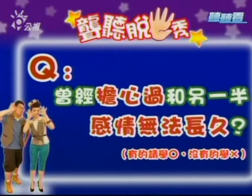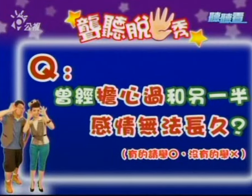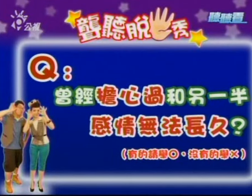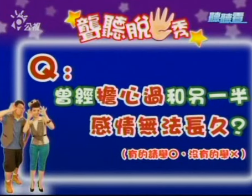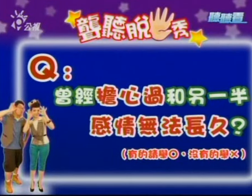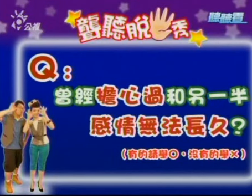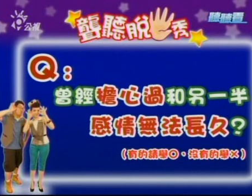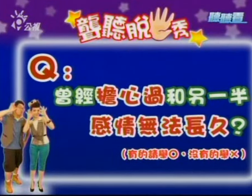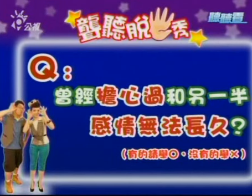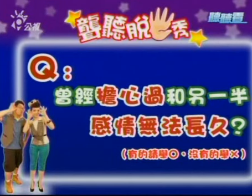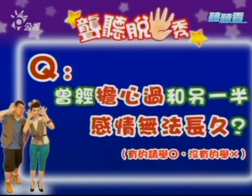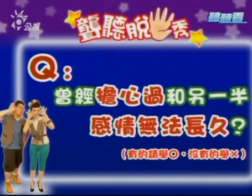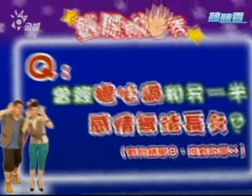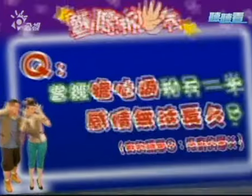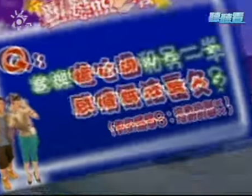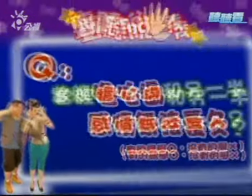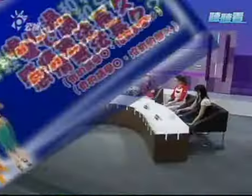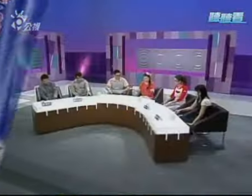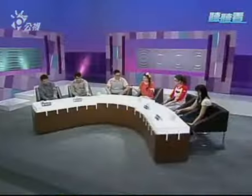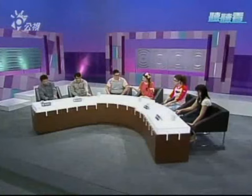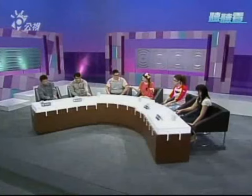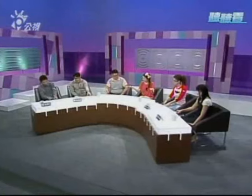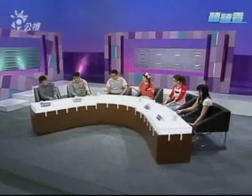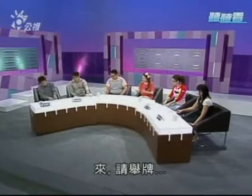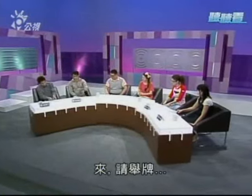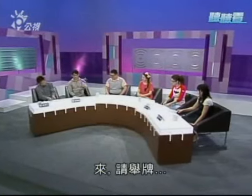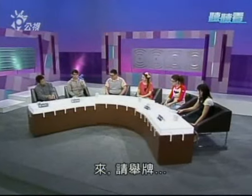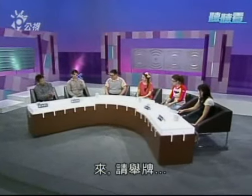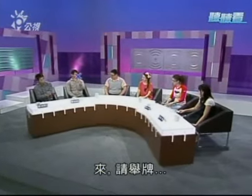的请取差来 请取台